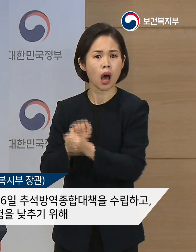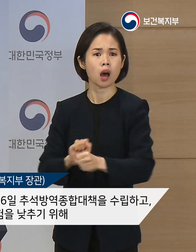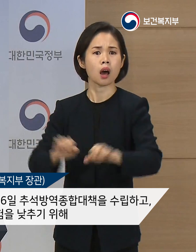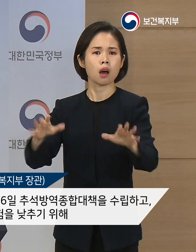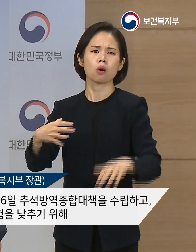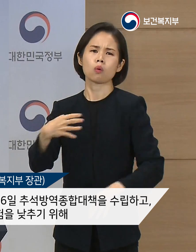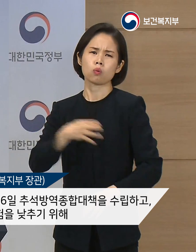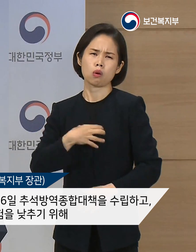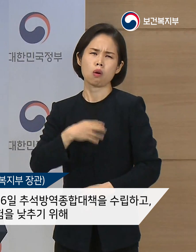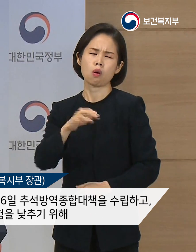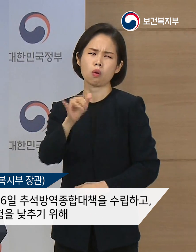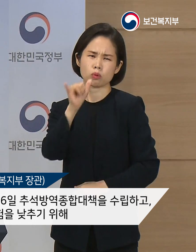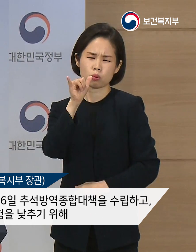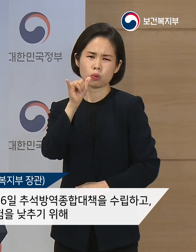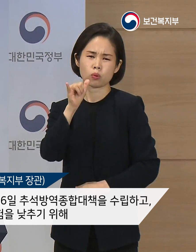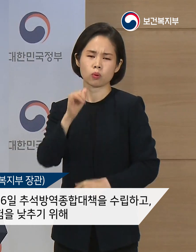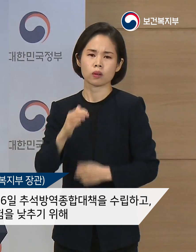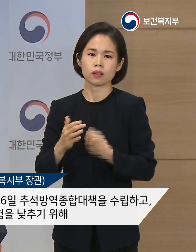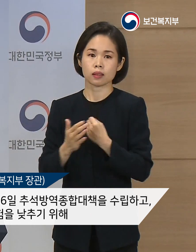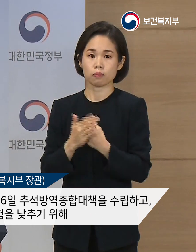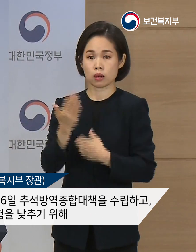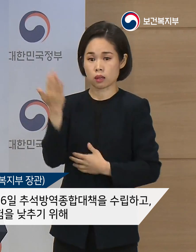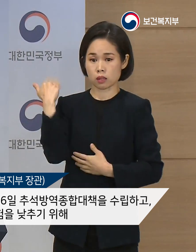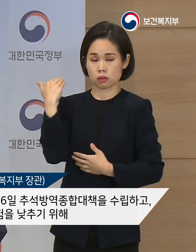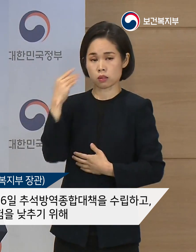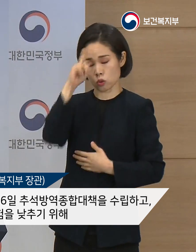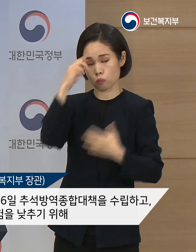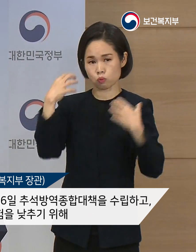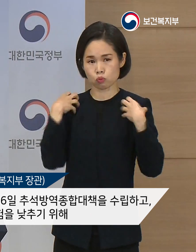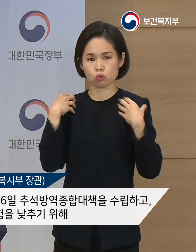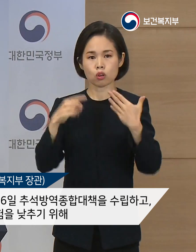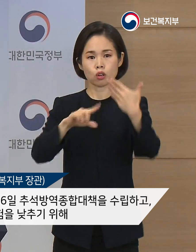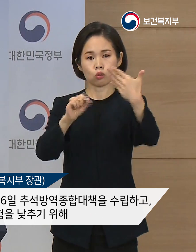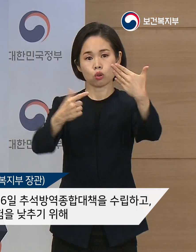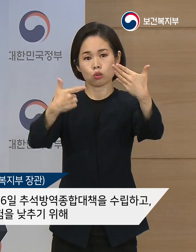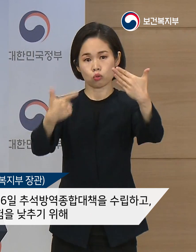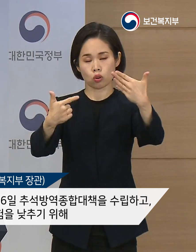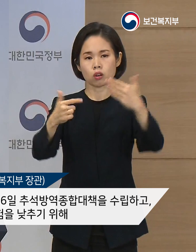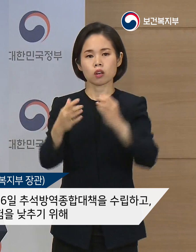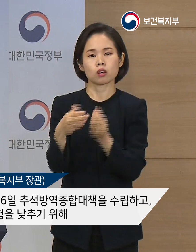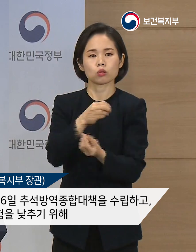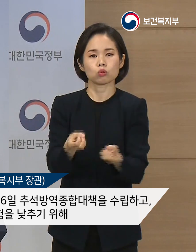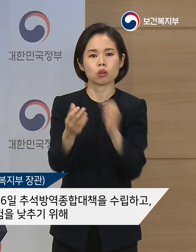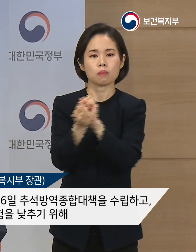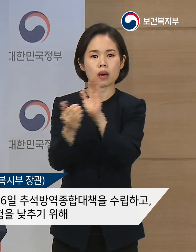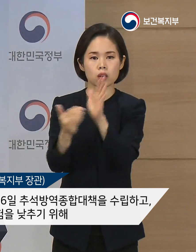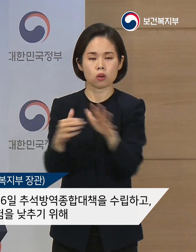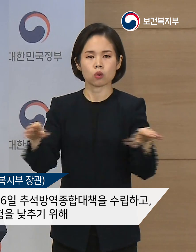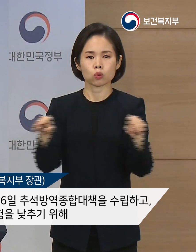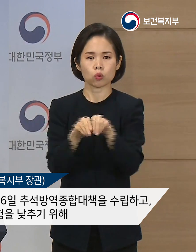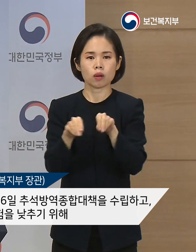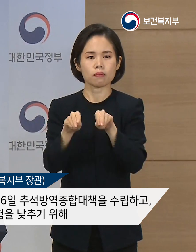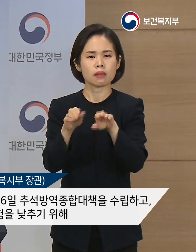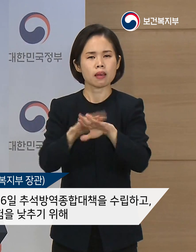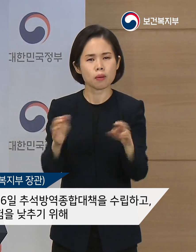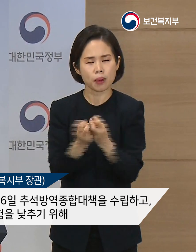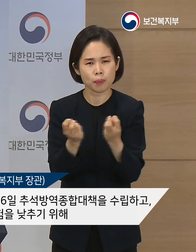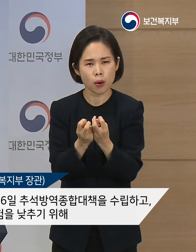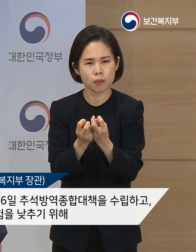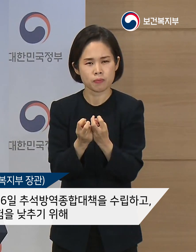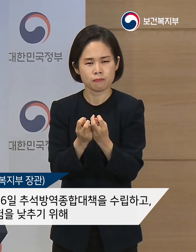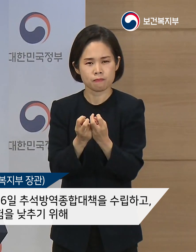이러한 점을 고려하여 정부는 지난 9월 6일 추석 방역 종합대책을 수립하고 추석 연휴로